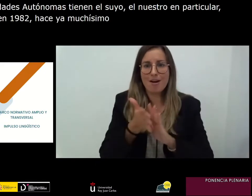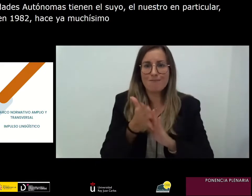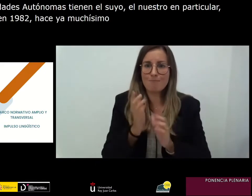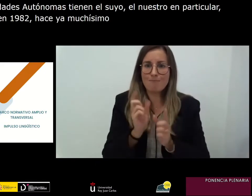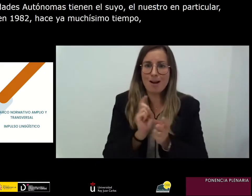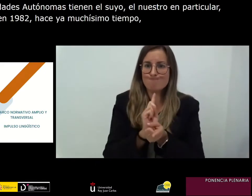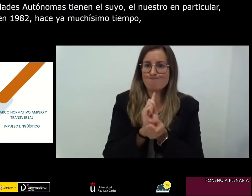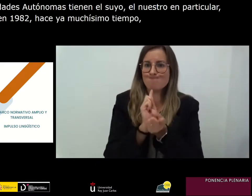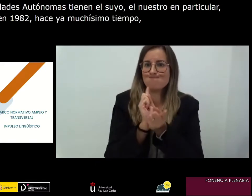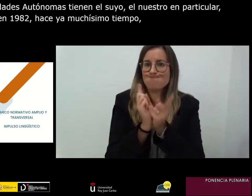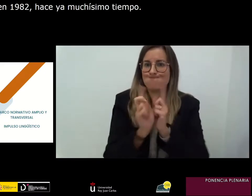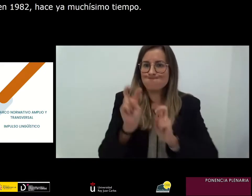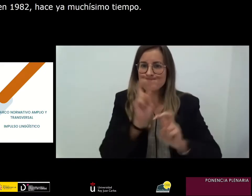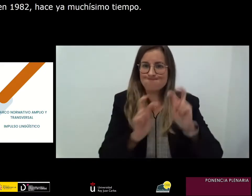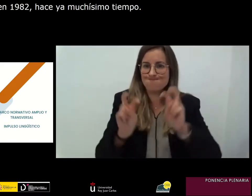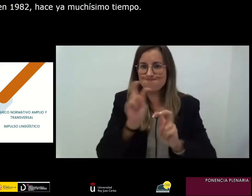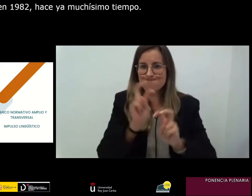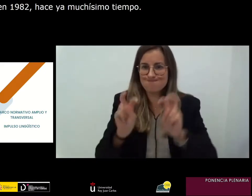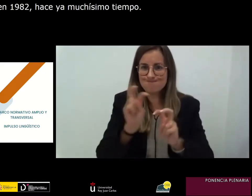el 2006 hubo